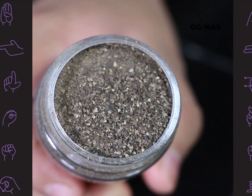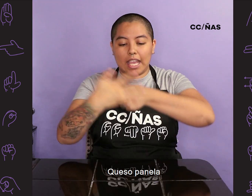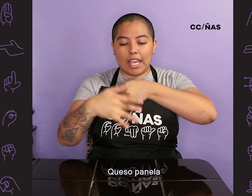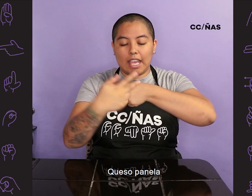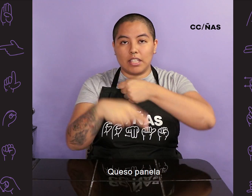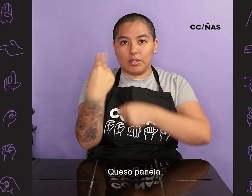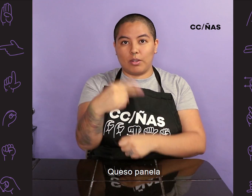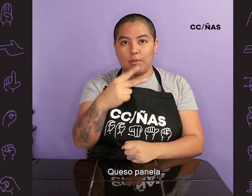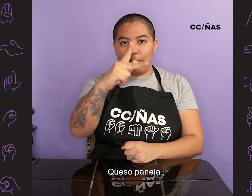queso panela